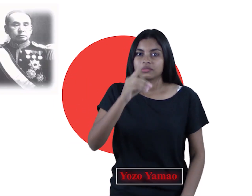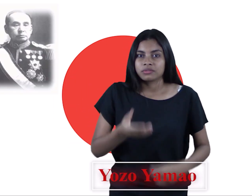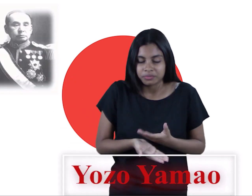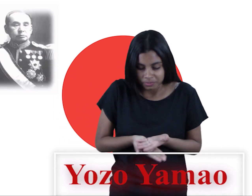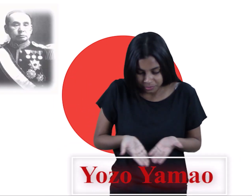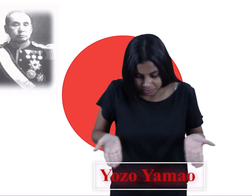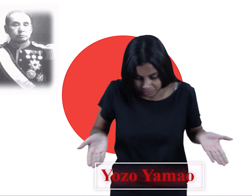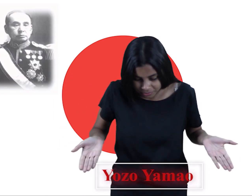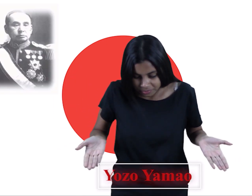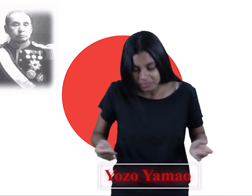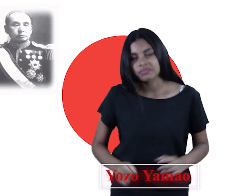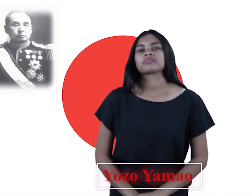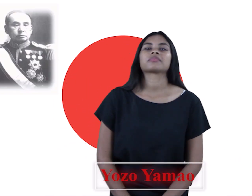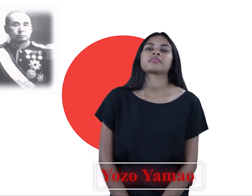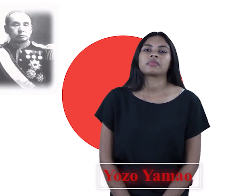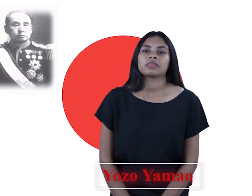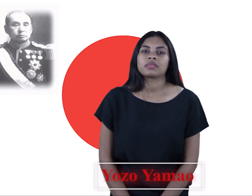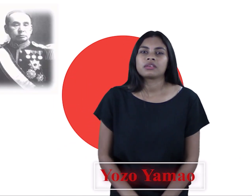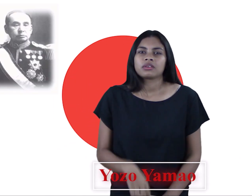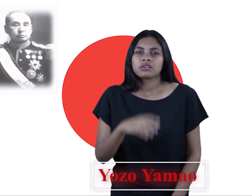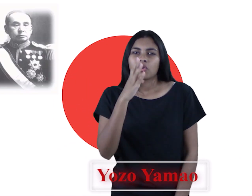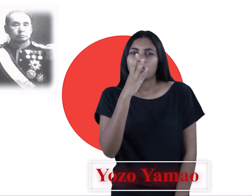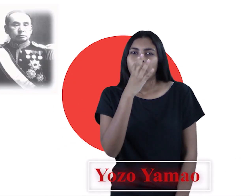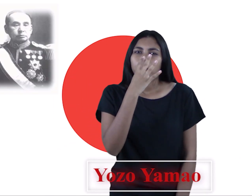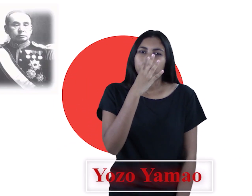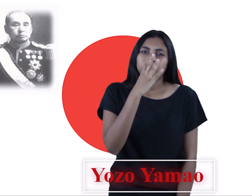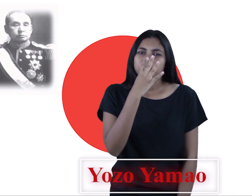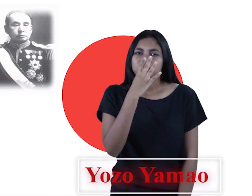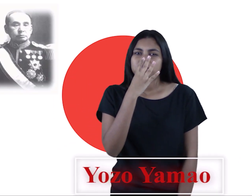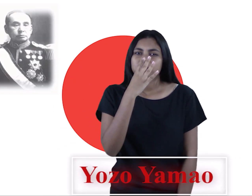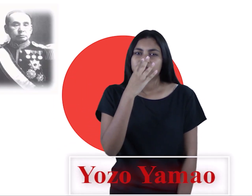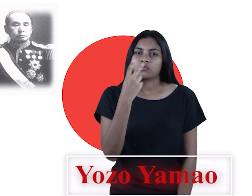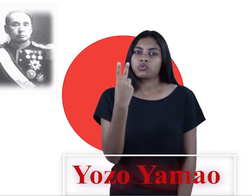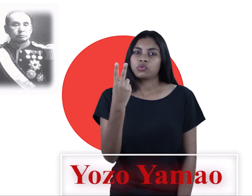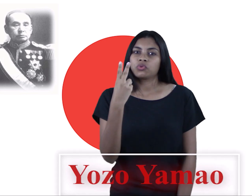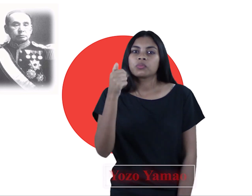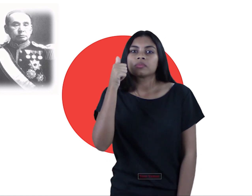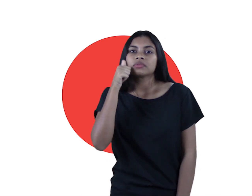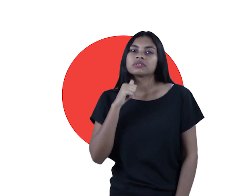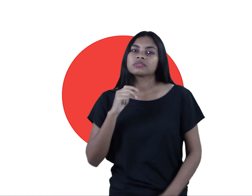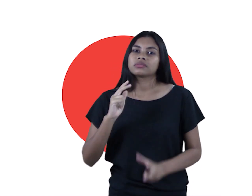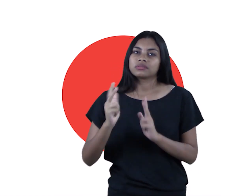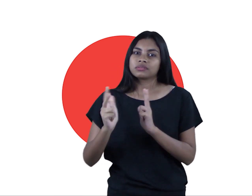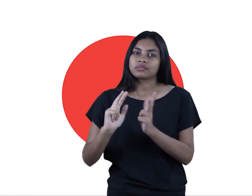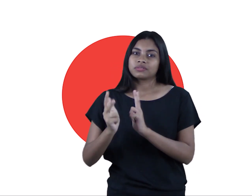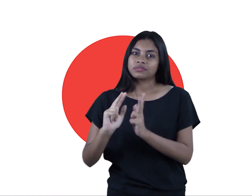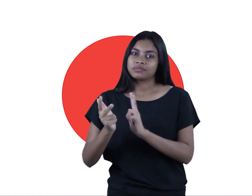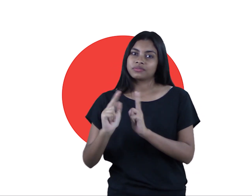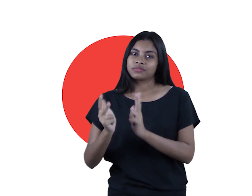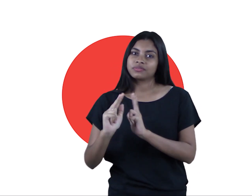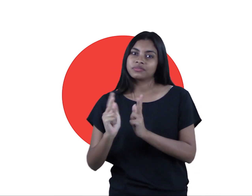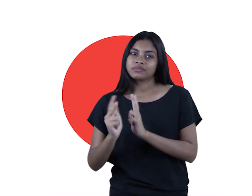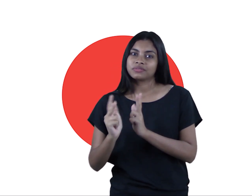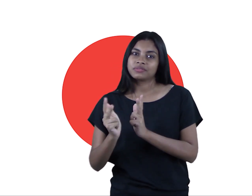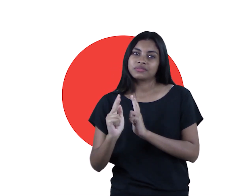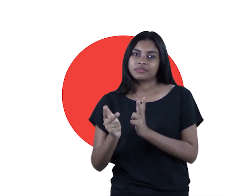Yamao, que durante a missão viu duas garotas surdas conversando usando a língua de